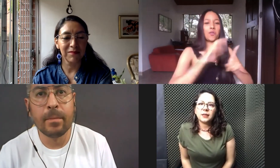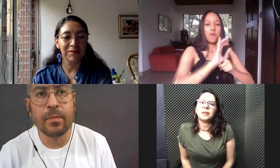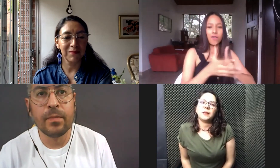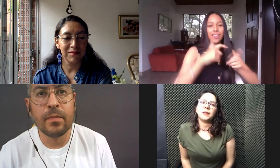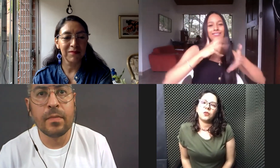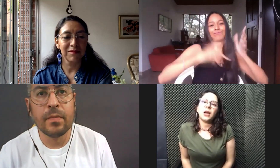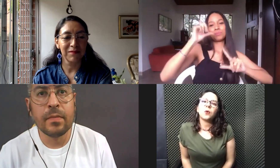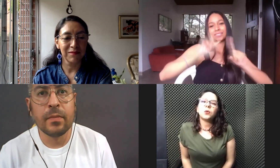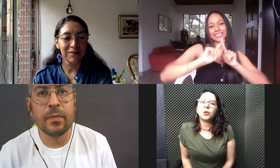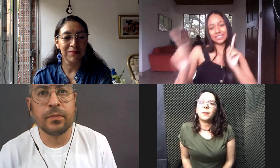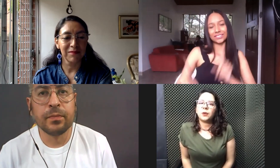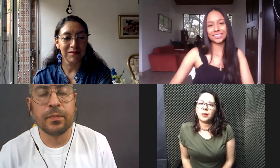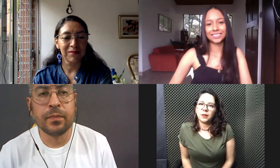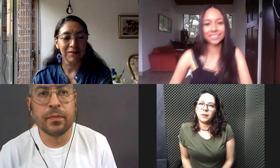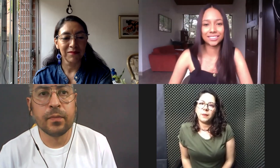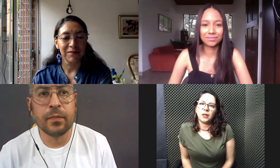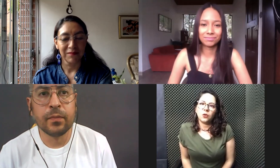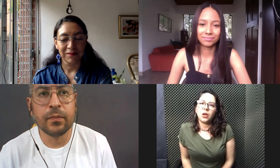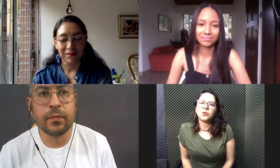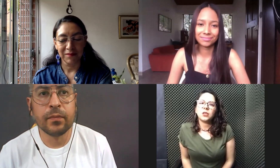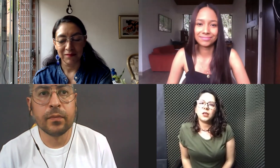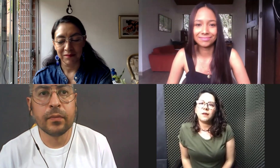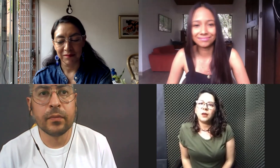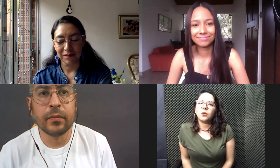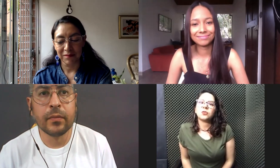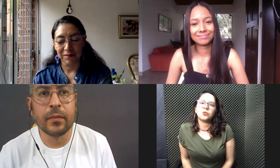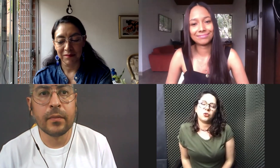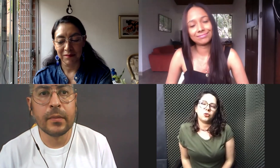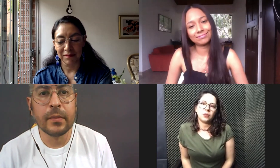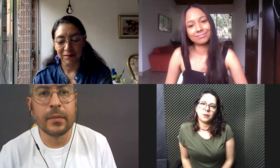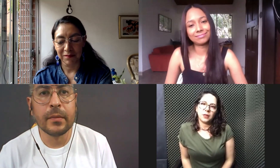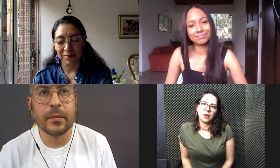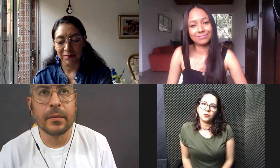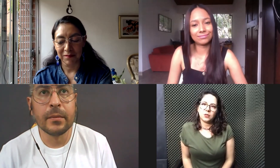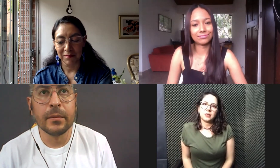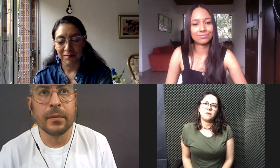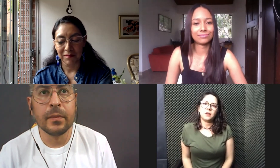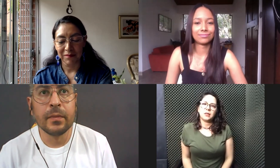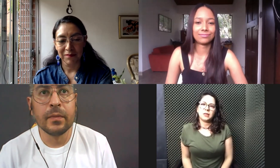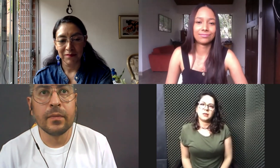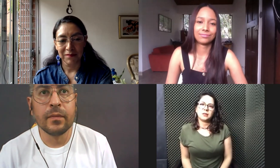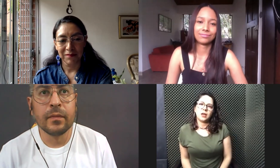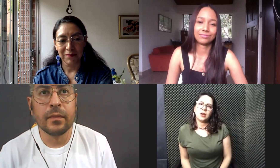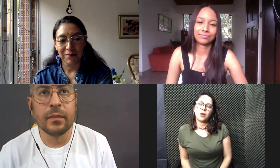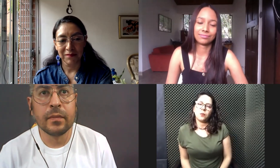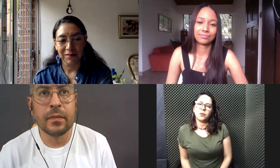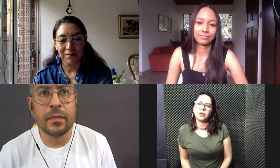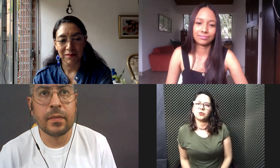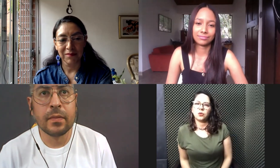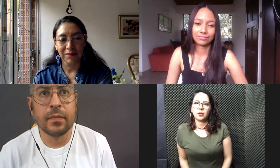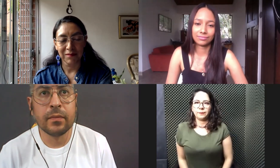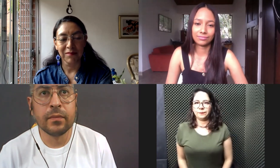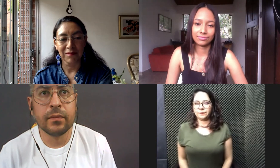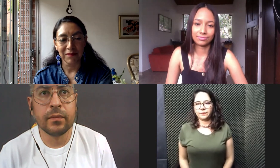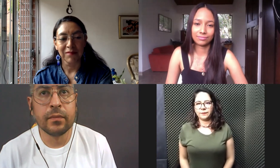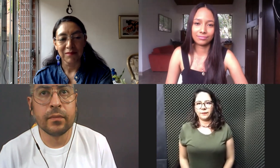oyentes, dependiendo de la cultura, pero también dependiendo de los individuos, nosotros también tenemos esas diferencias en la comunidad